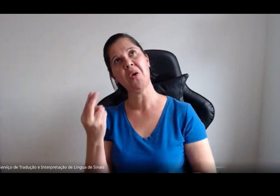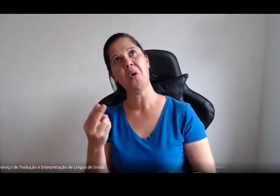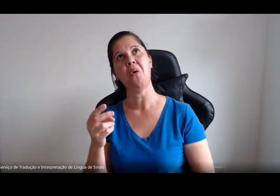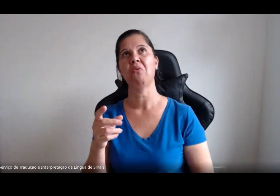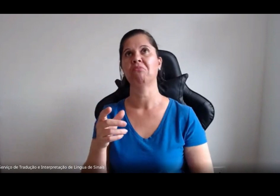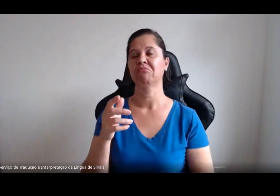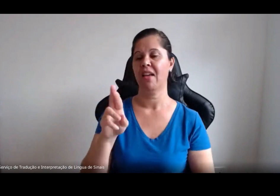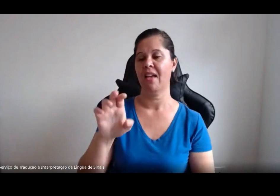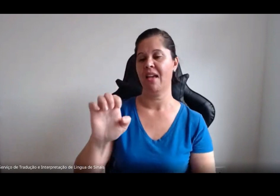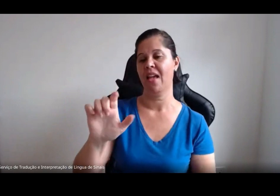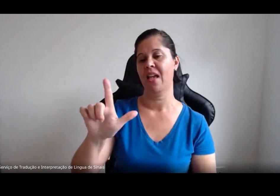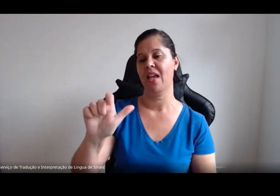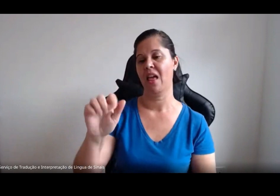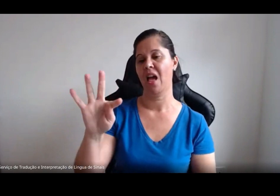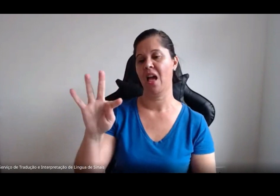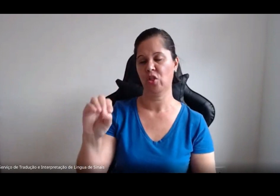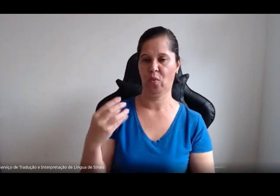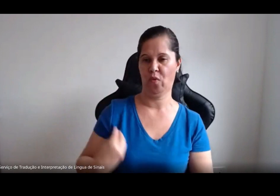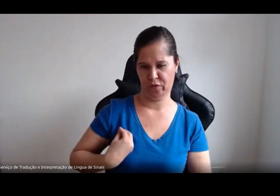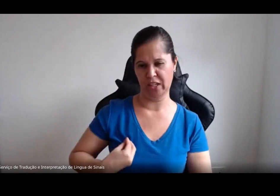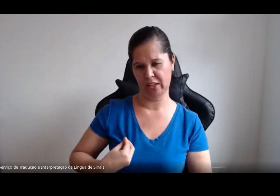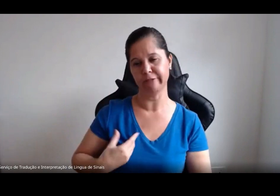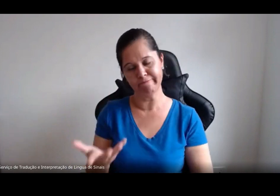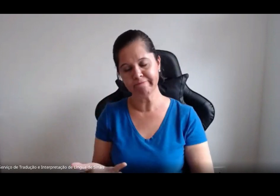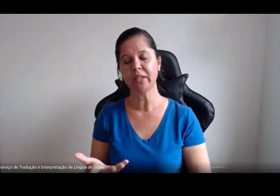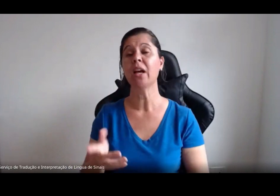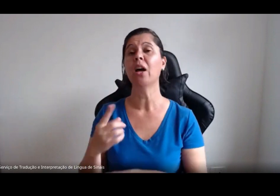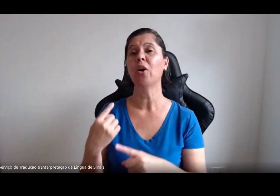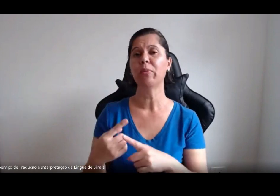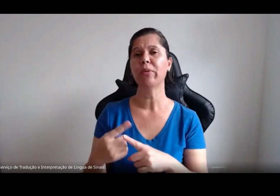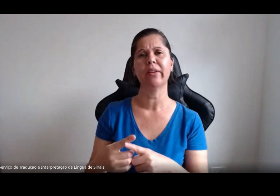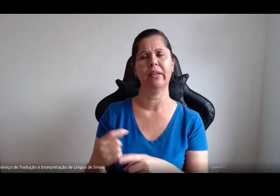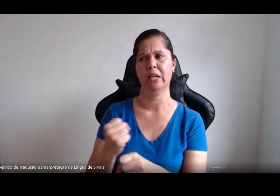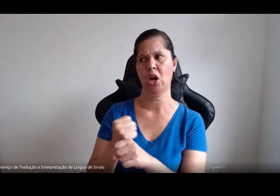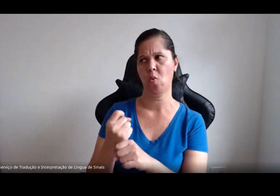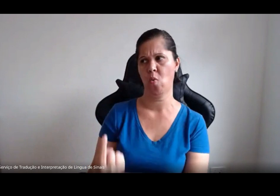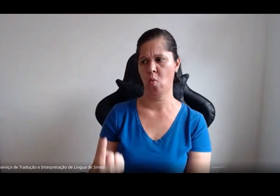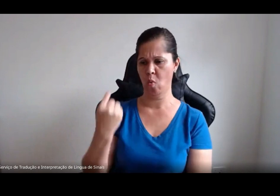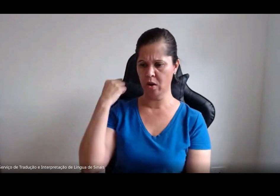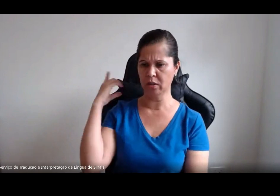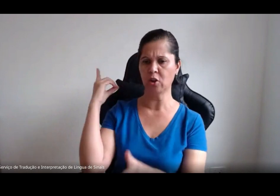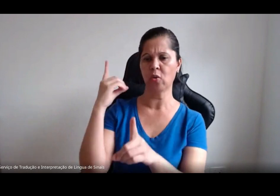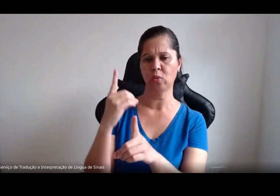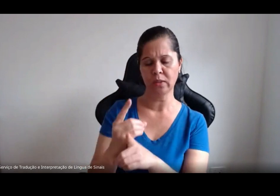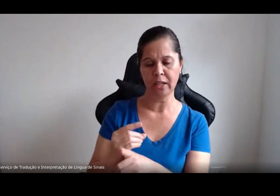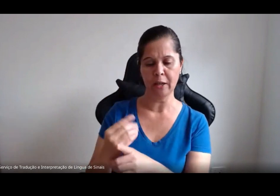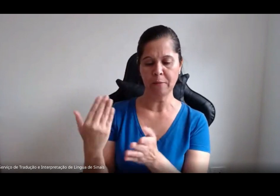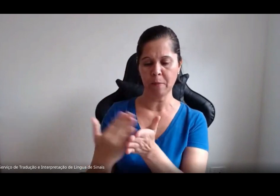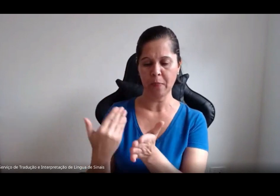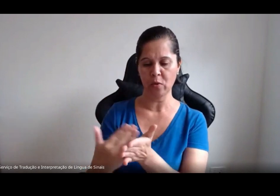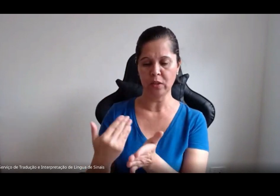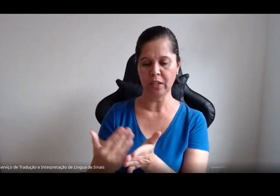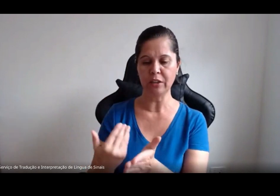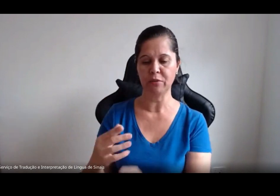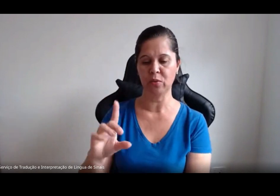ou relato de vida, quando, assim, andando lá pela Jubéa Gênio, faz muito tempo atrás, eu me deparei com um livrinho do Daniel